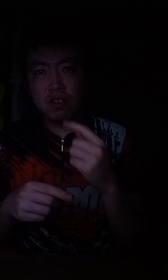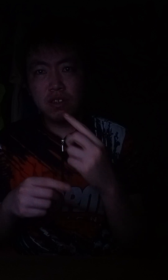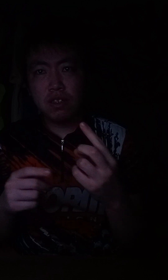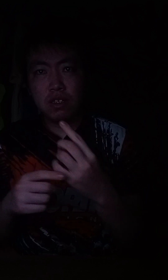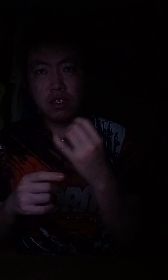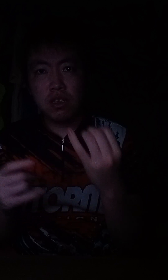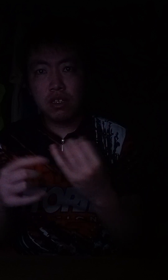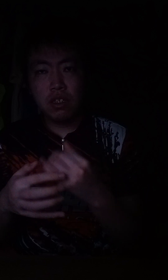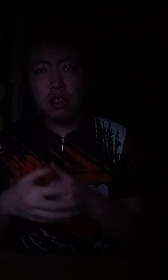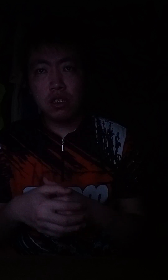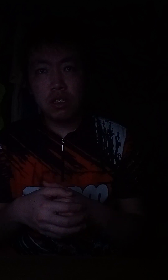있었습니다.